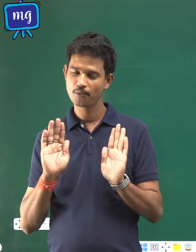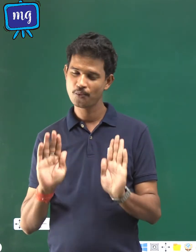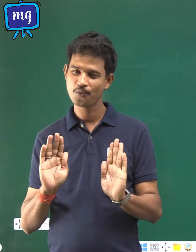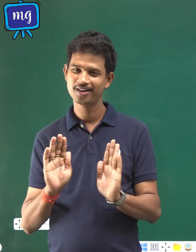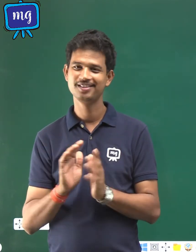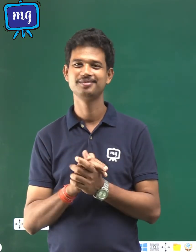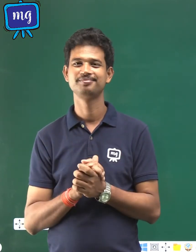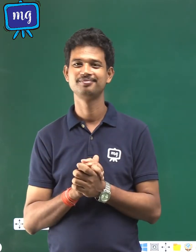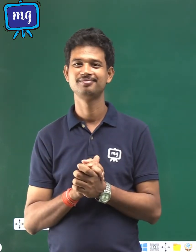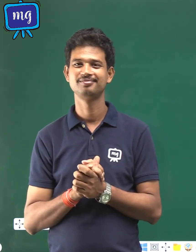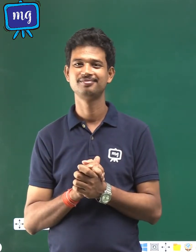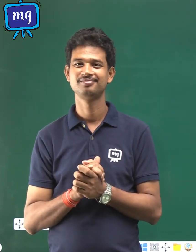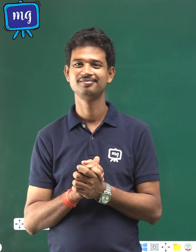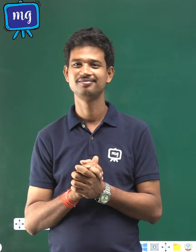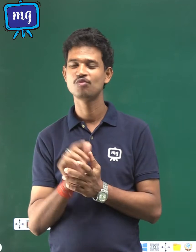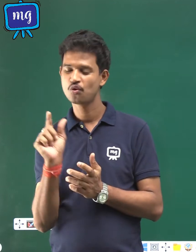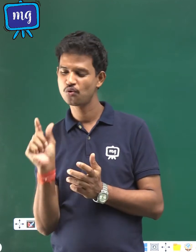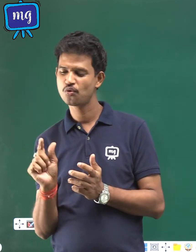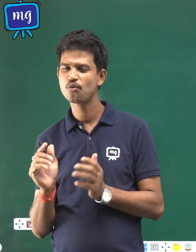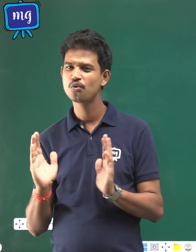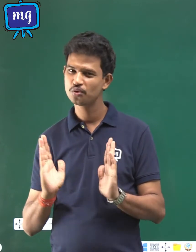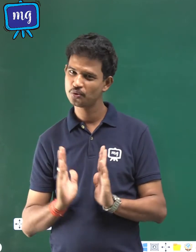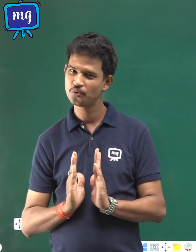ओनली स्मॉल u.